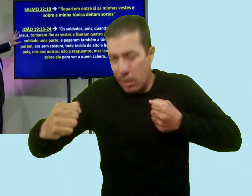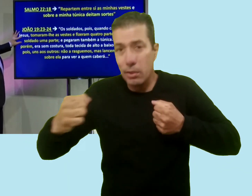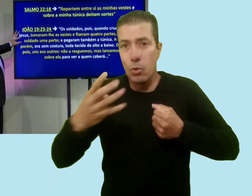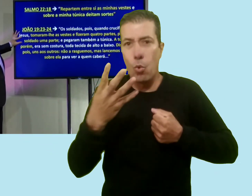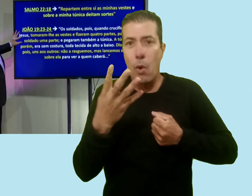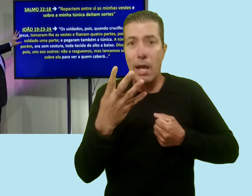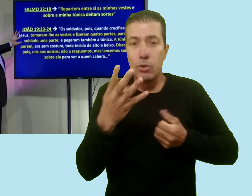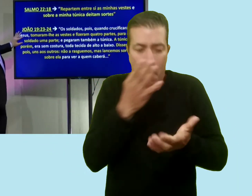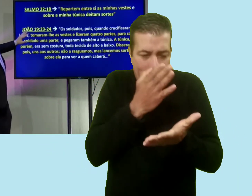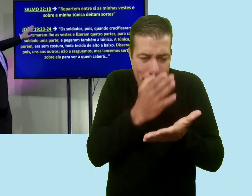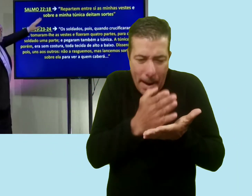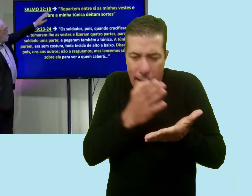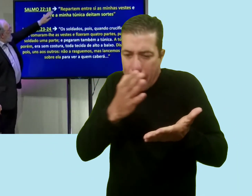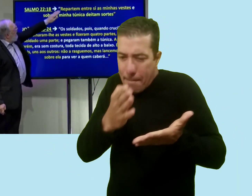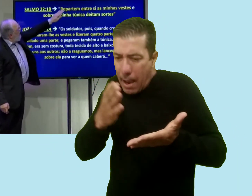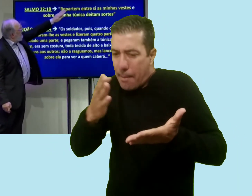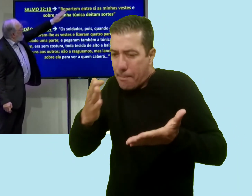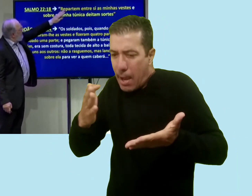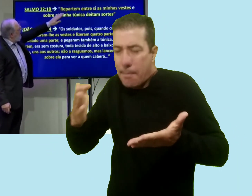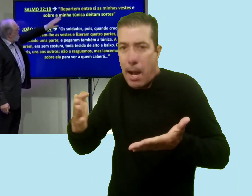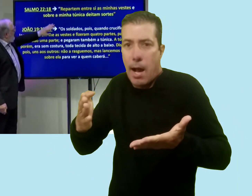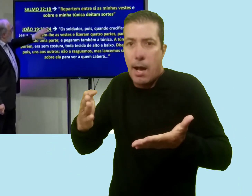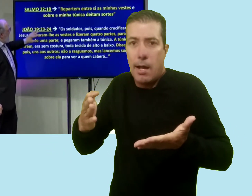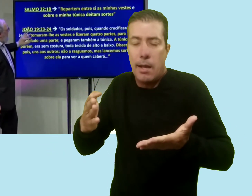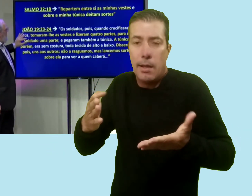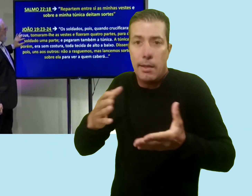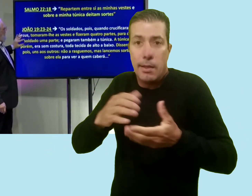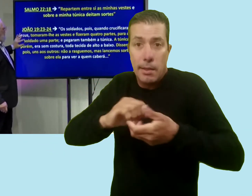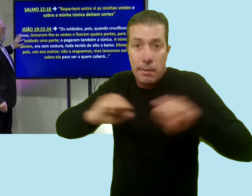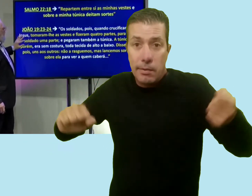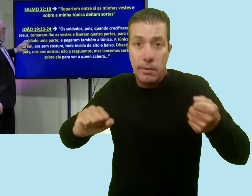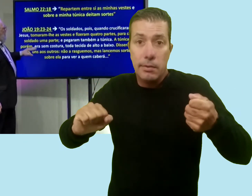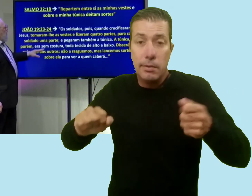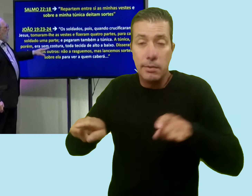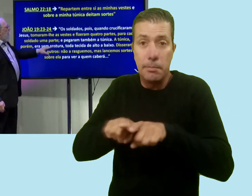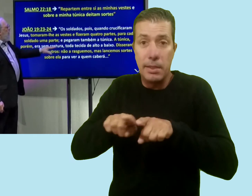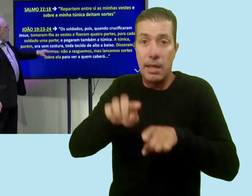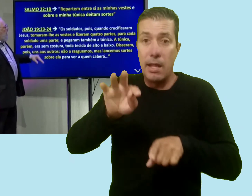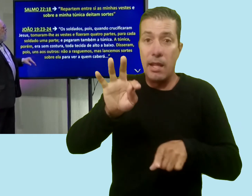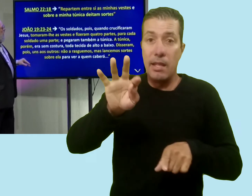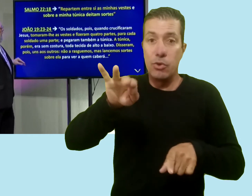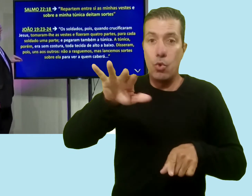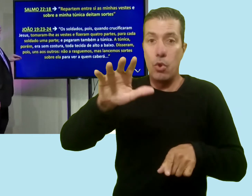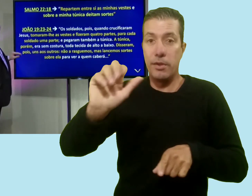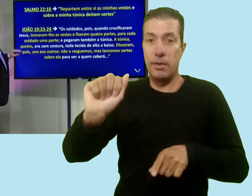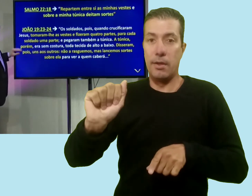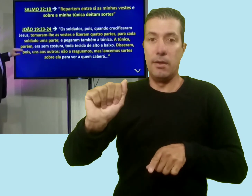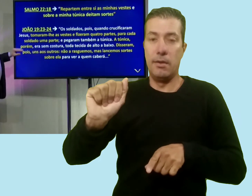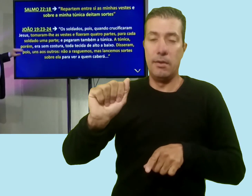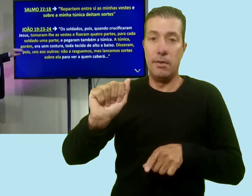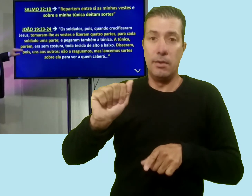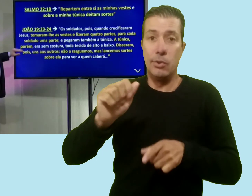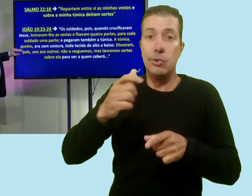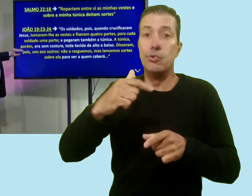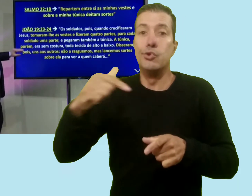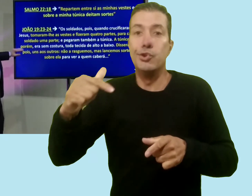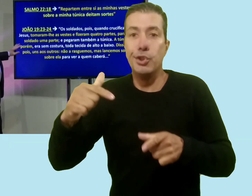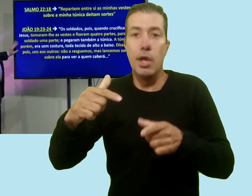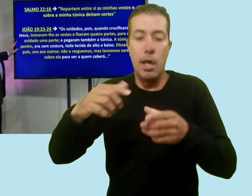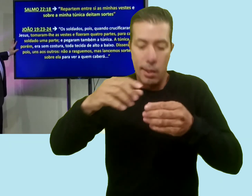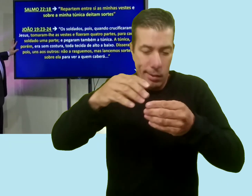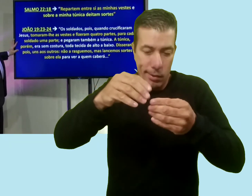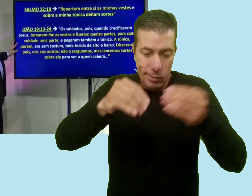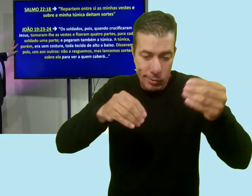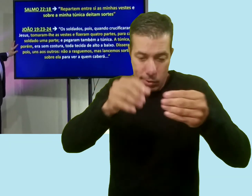cada soldado uma parte. Repartem entre si as minhas vestes. E pegaram também a túnica. A túnica, porém, era